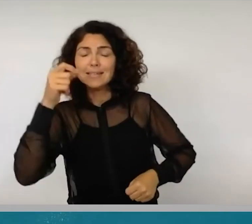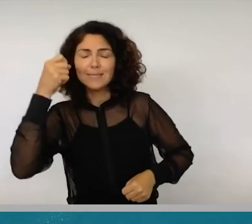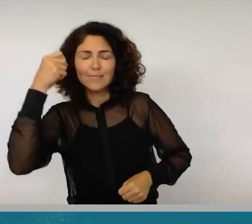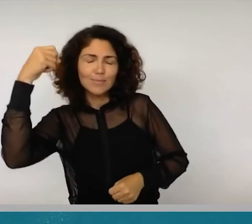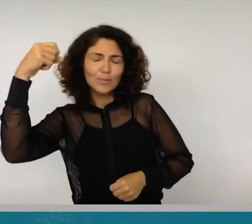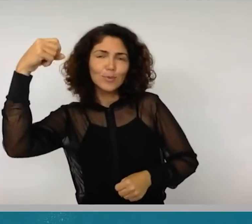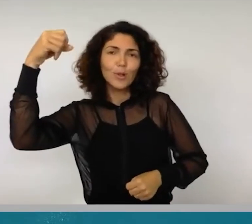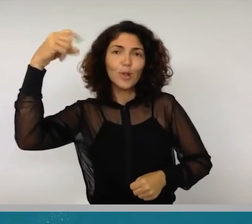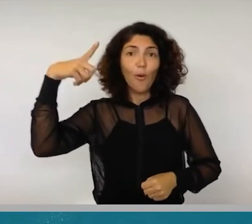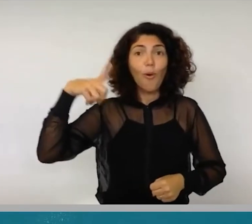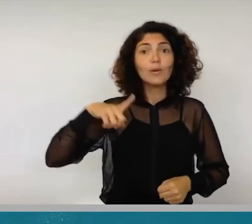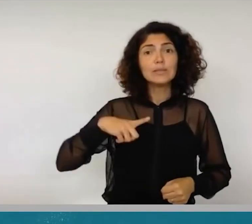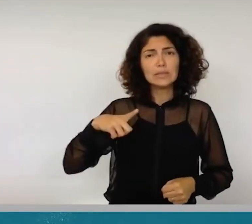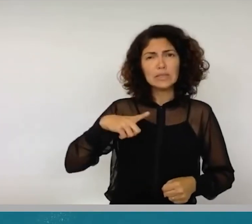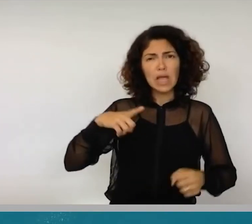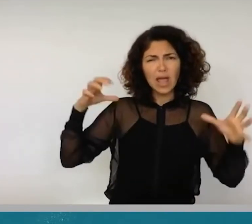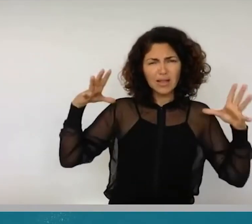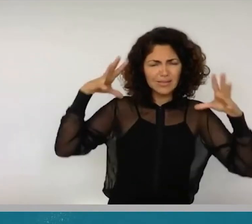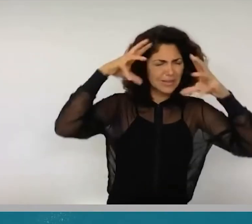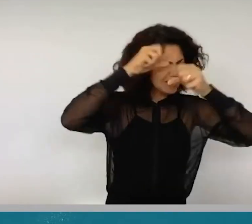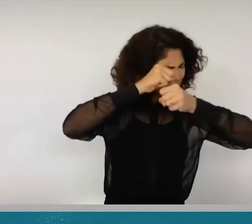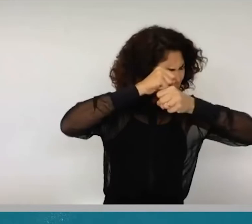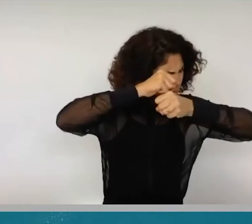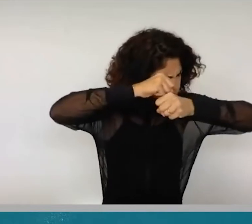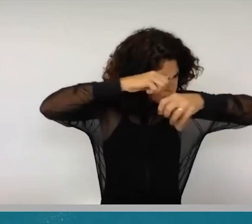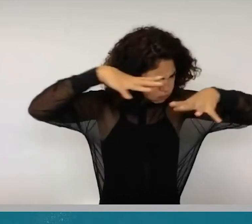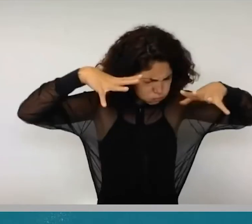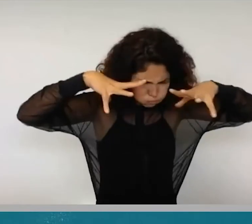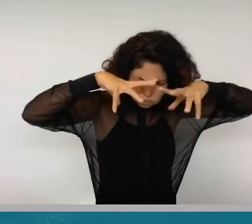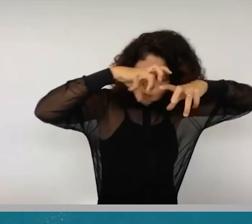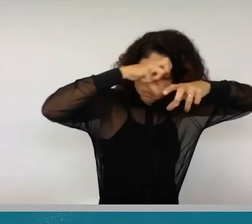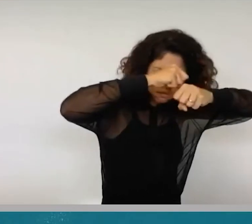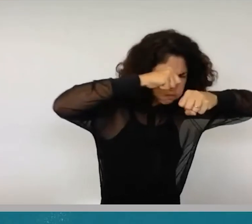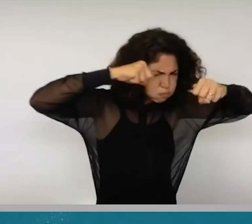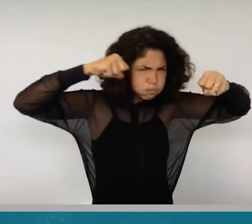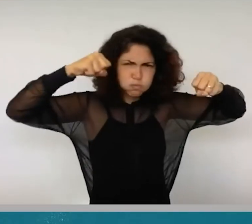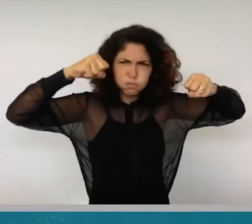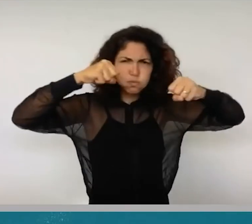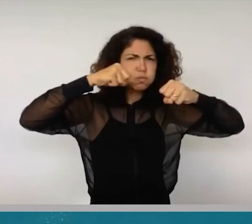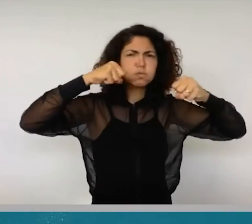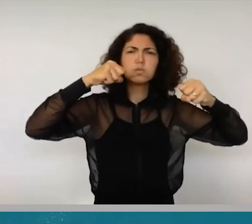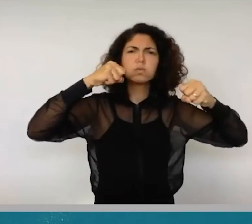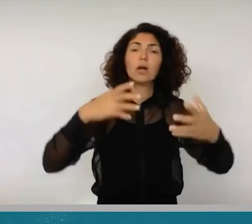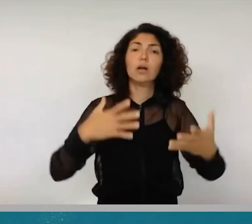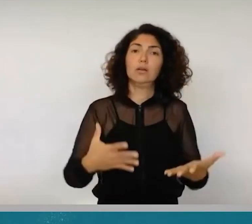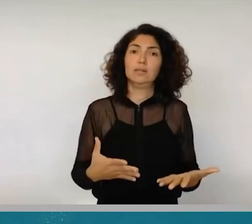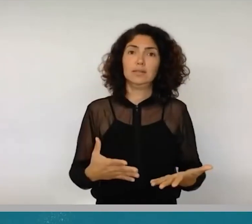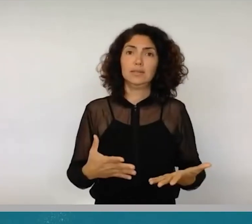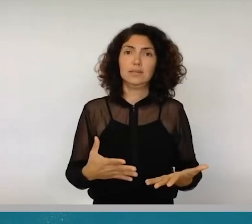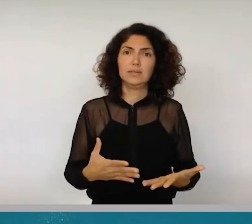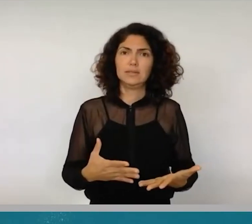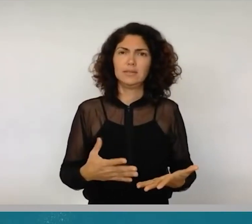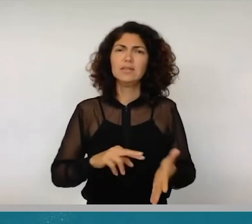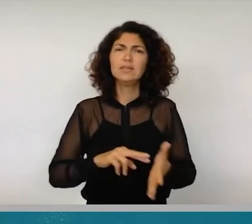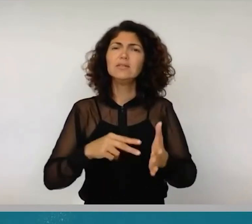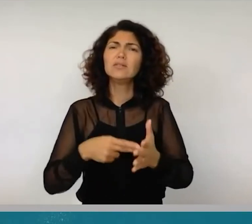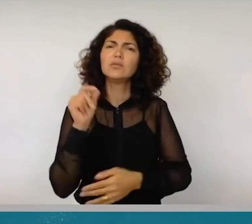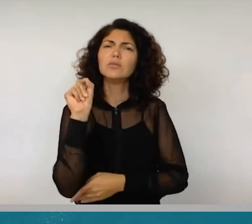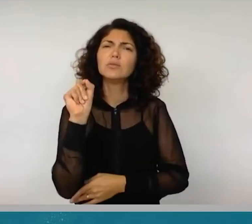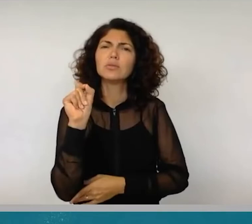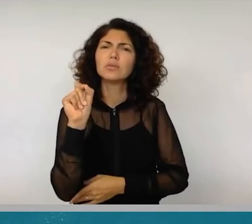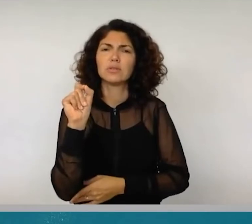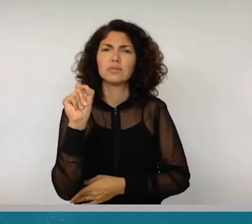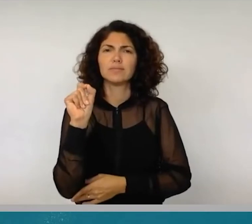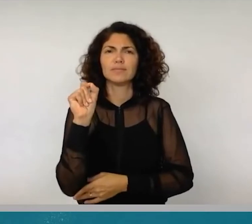trevas serão. Olha, o que quer dizer isso? É que se você não entender, por exemplo, se você não entende os árabes, né,